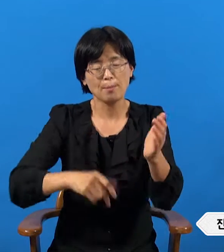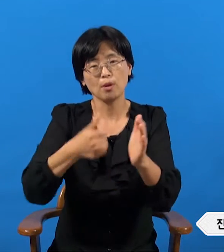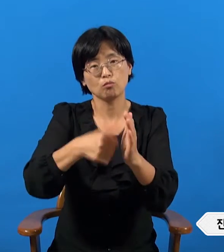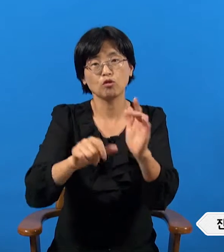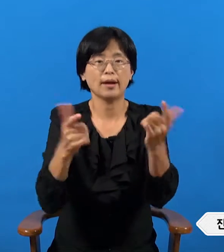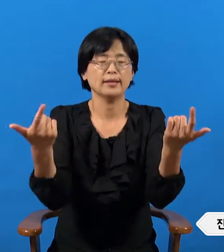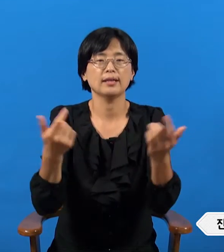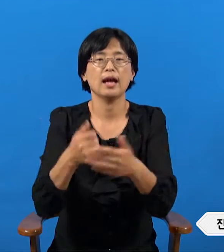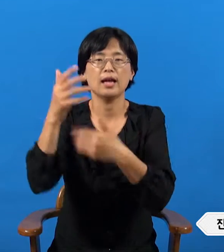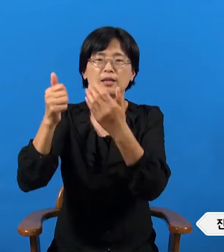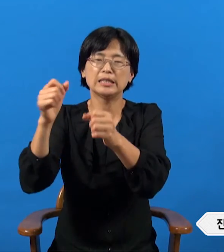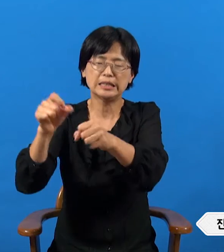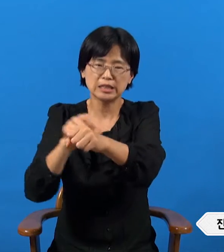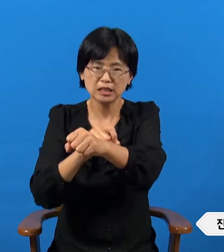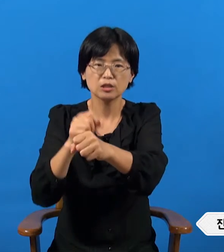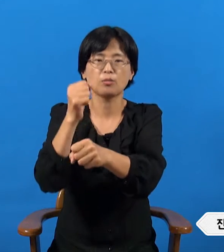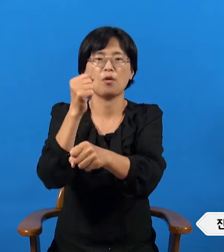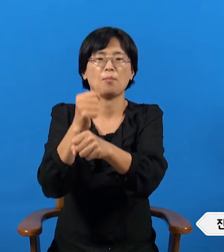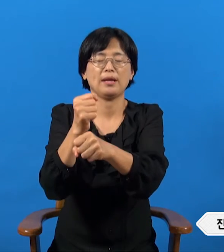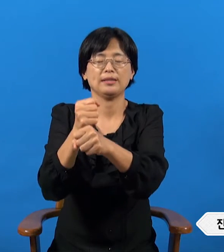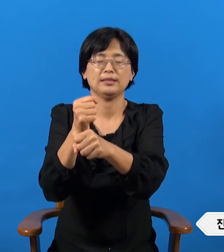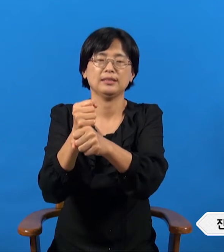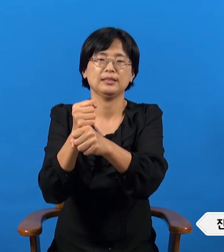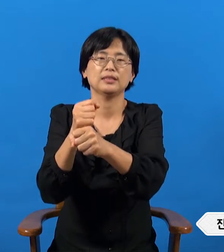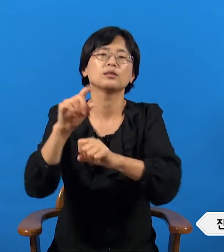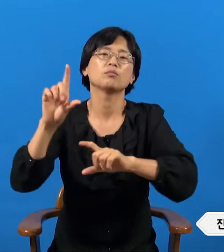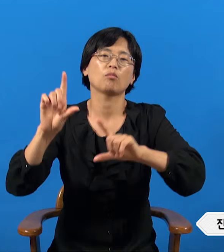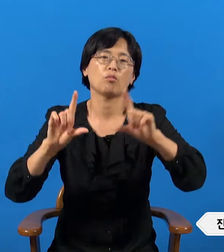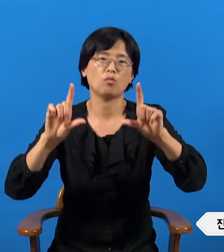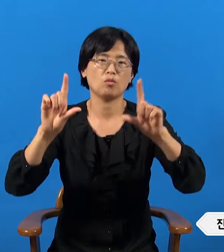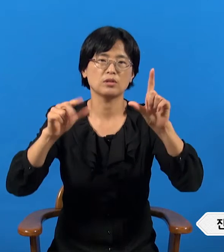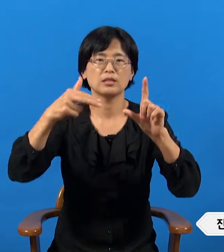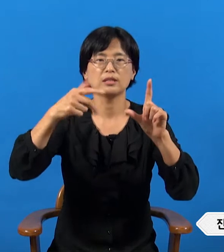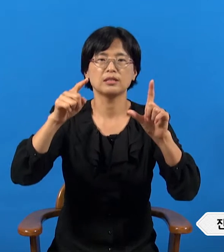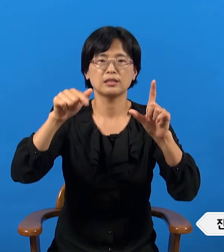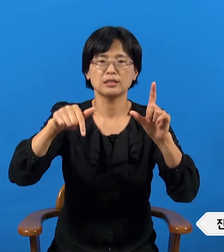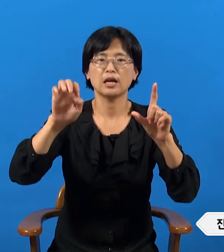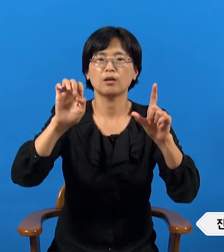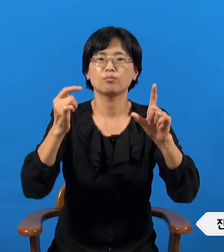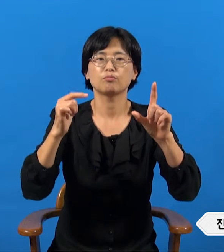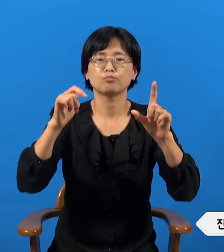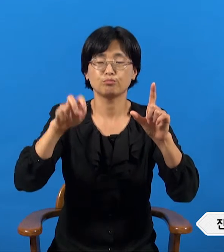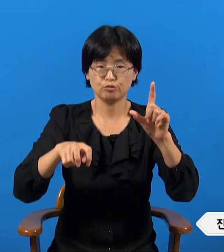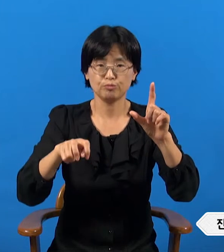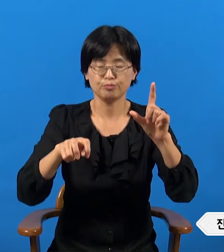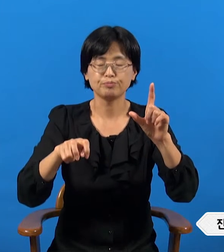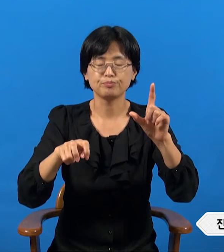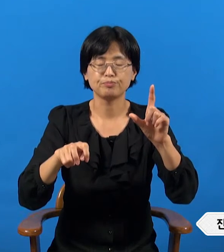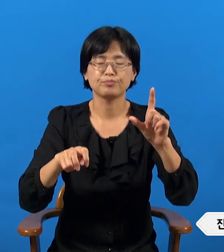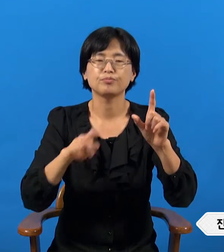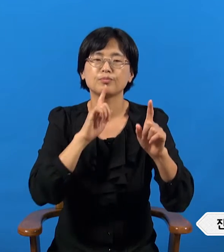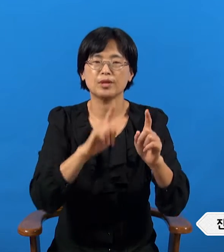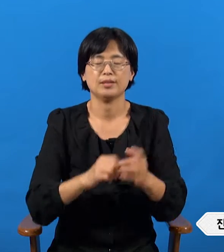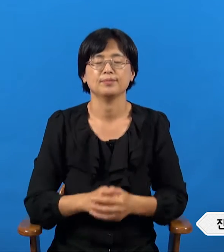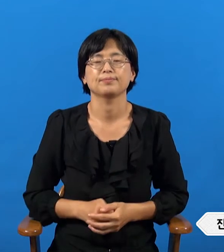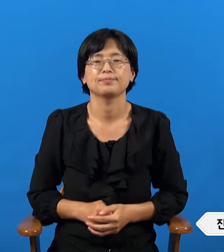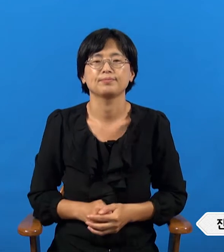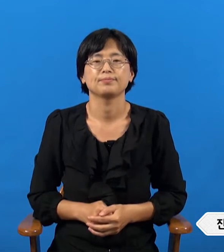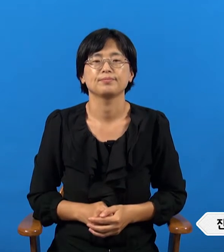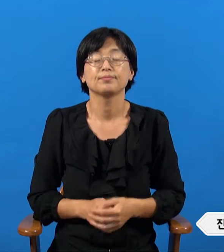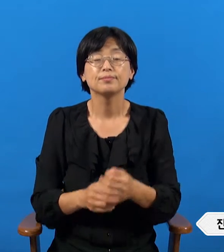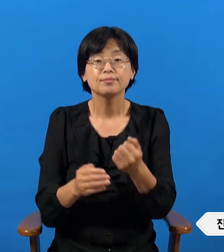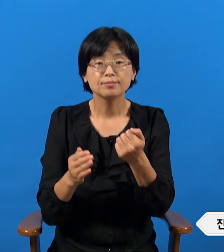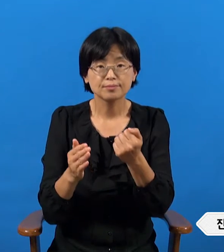이야기합니다. 하나님께서 만드신 작품이라고 성경은 말씀하십니다. 그래서